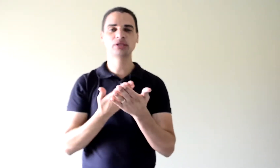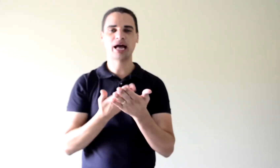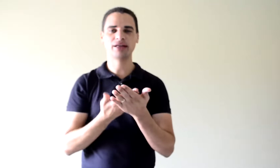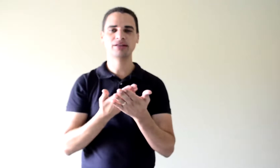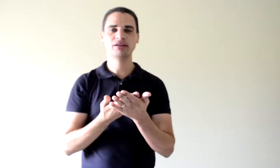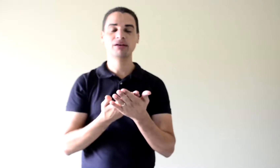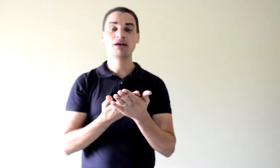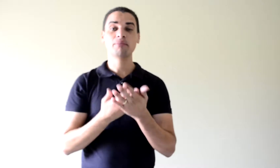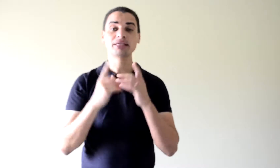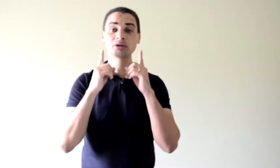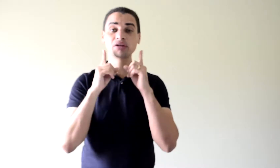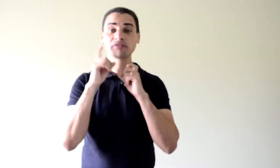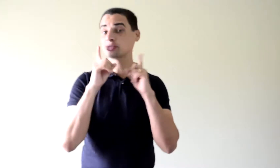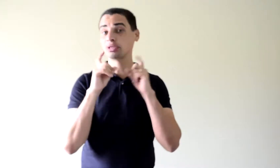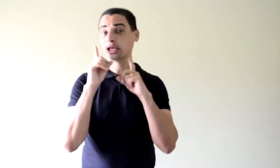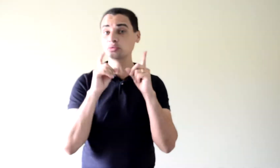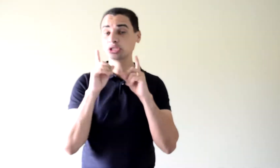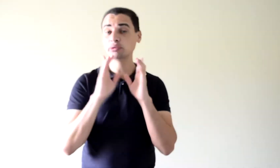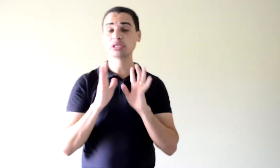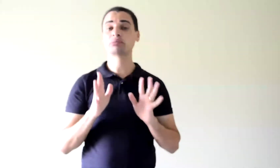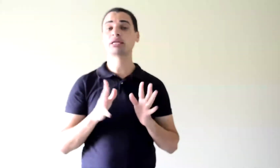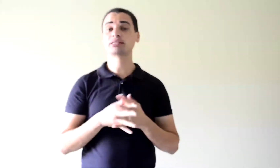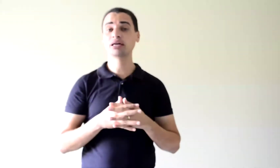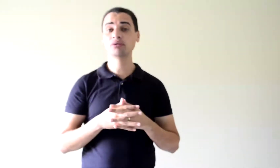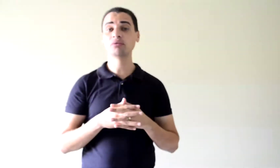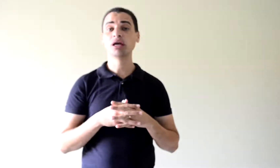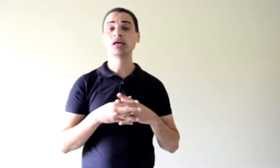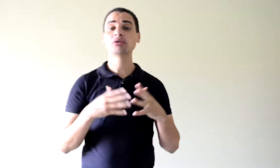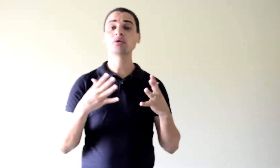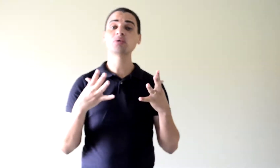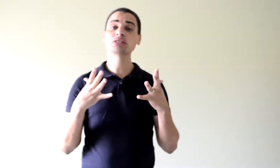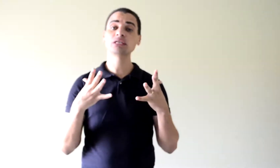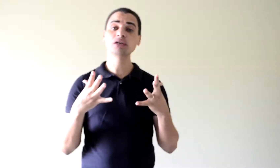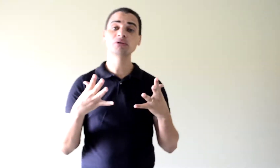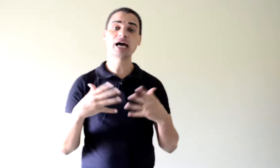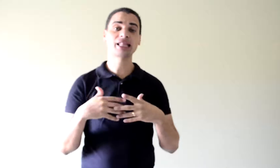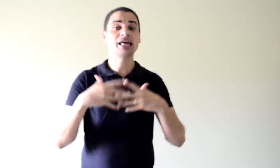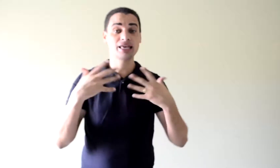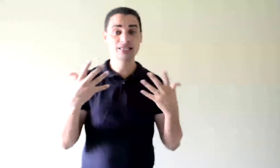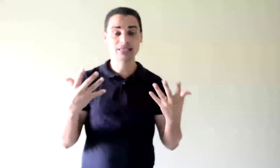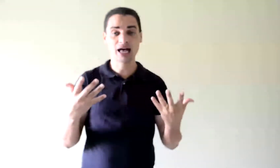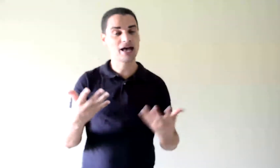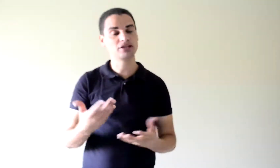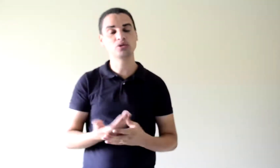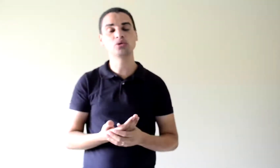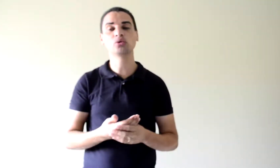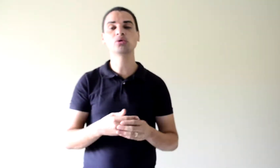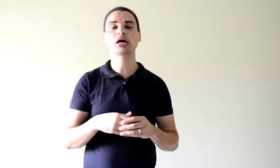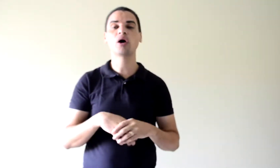estudar. Mas se eu não faço nenhum tipo de expressão, eu não consigo dar clareza à estrutura